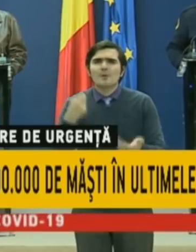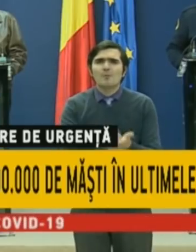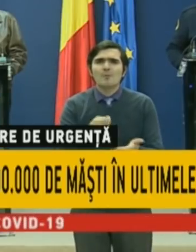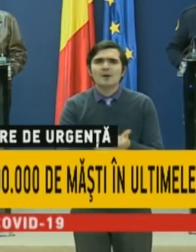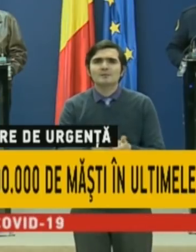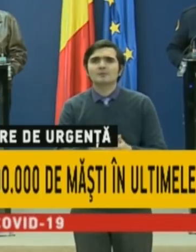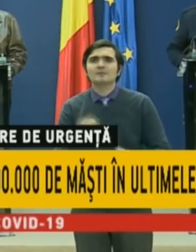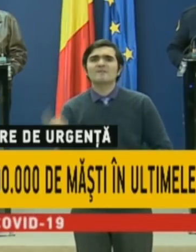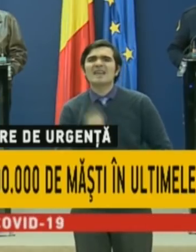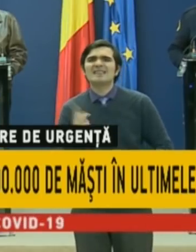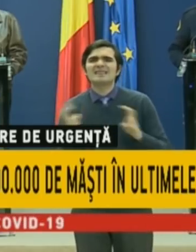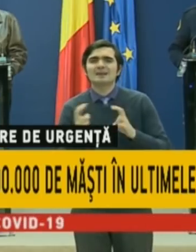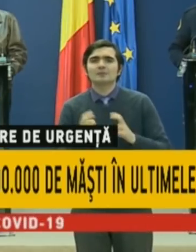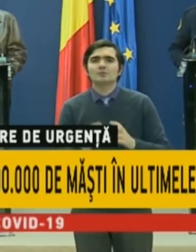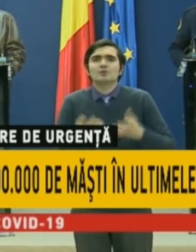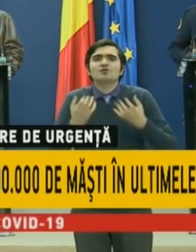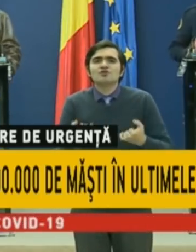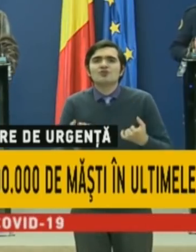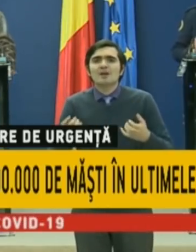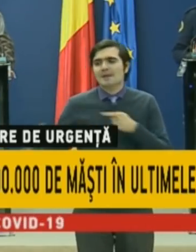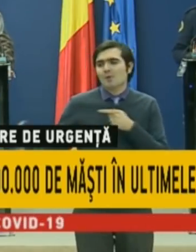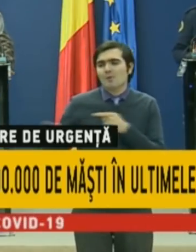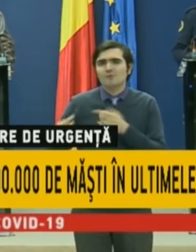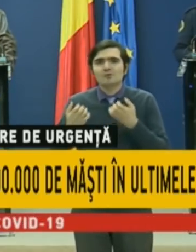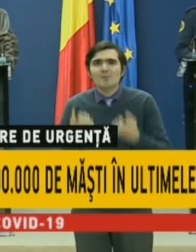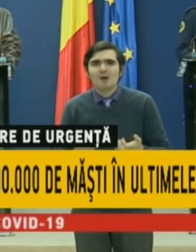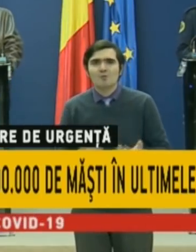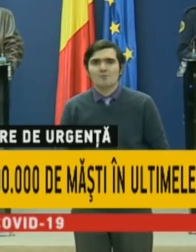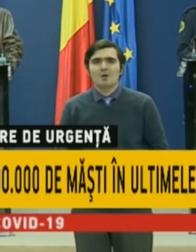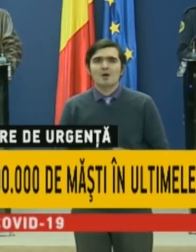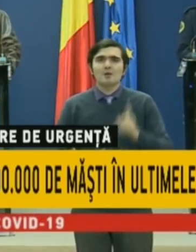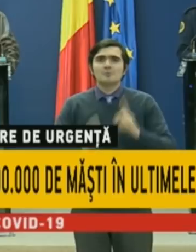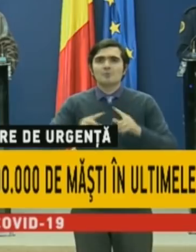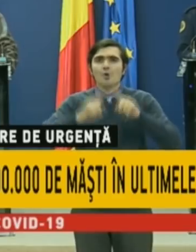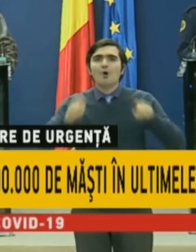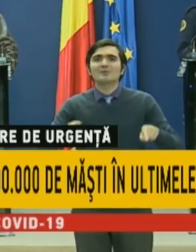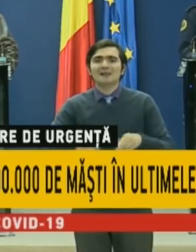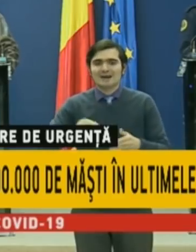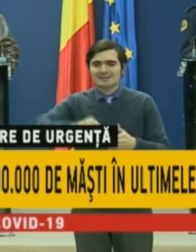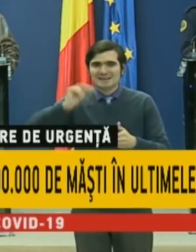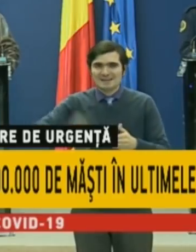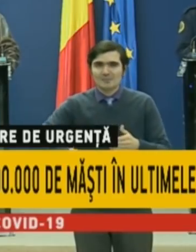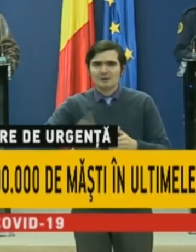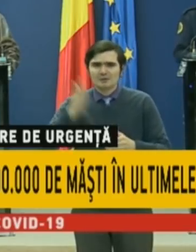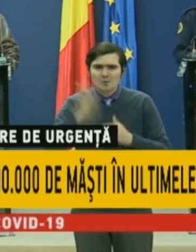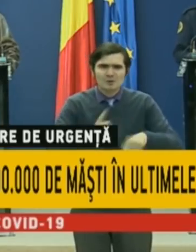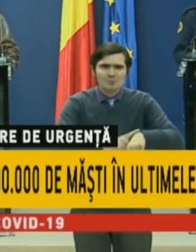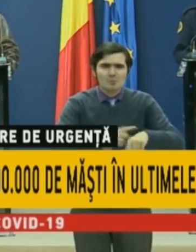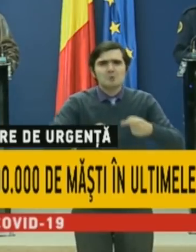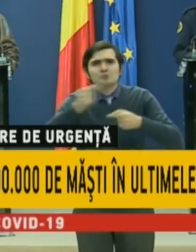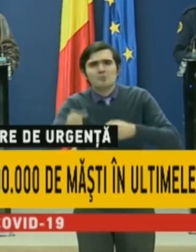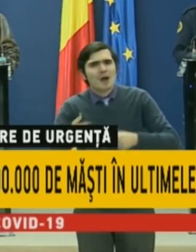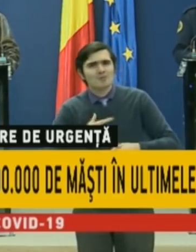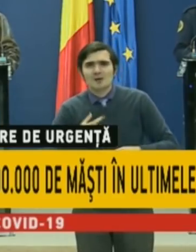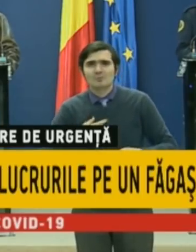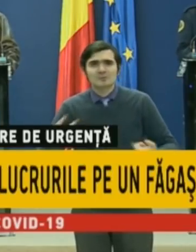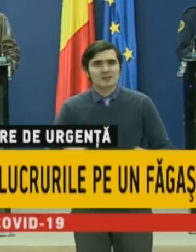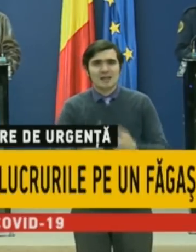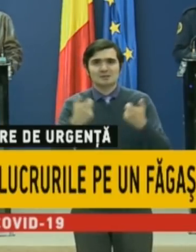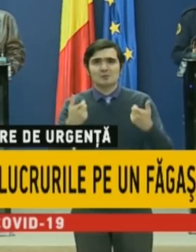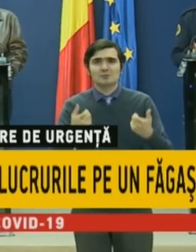la acest moment, cu ce ne confruntăm, cu contracte care le semnăm în ultimul moment și după o perioadă nu mai putem să le